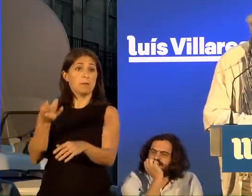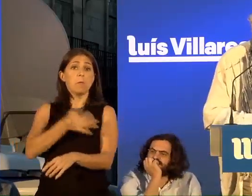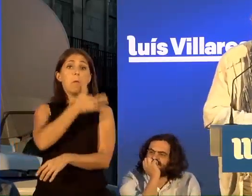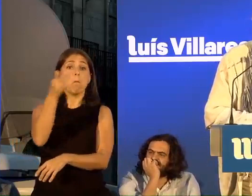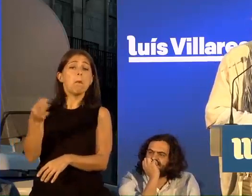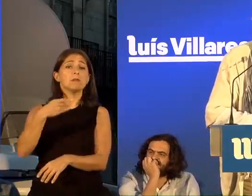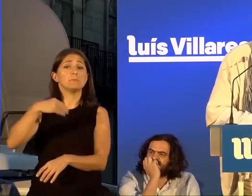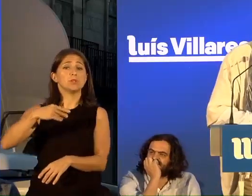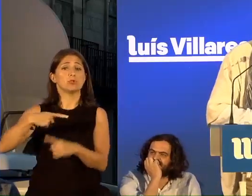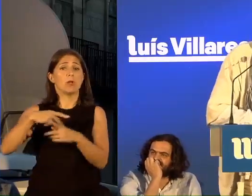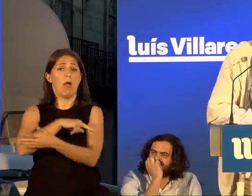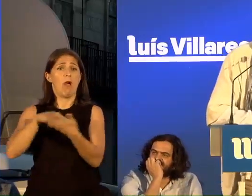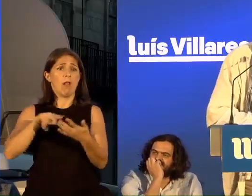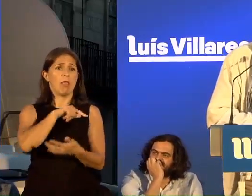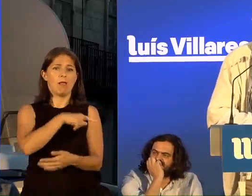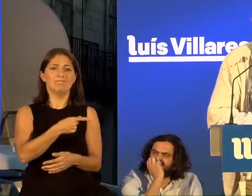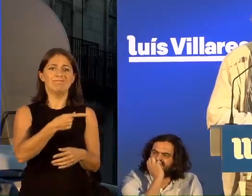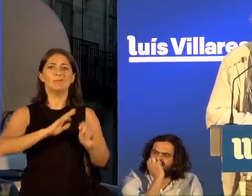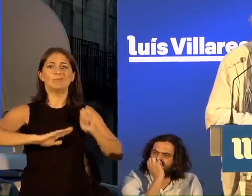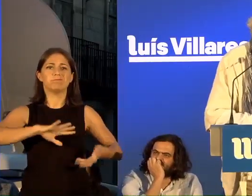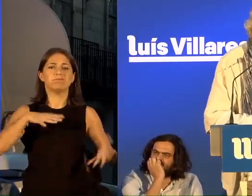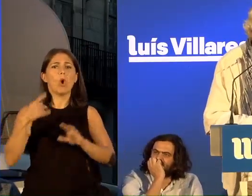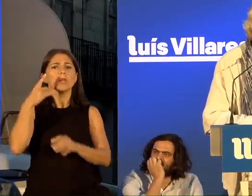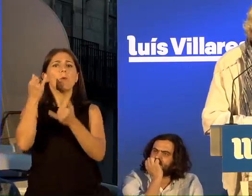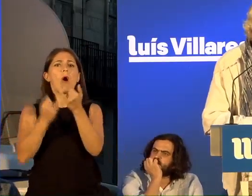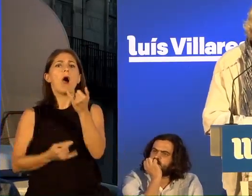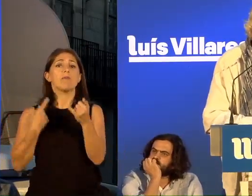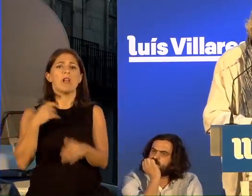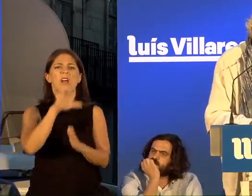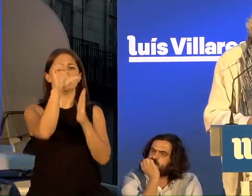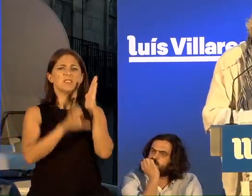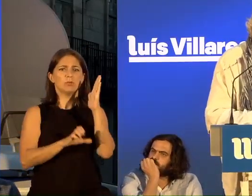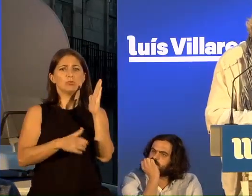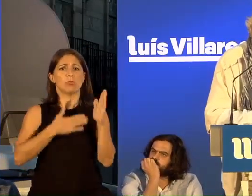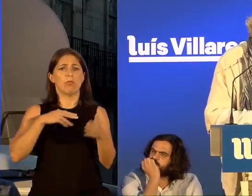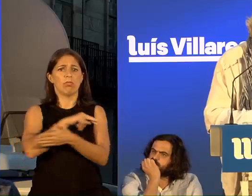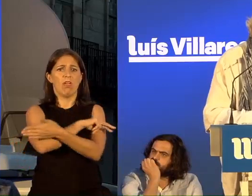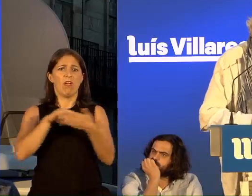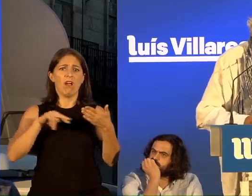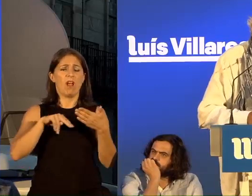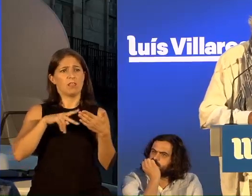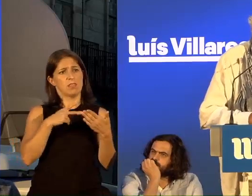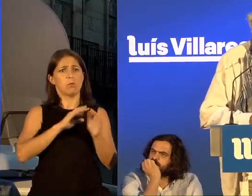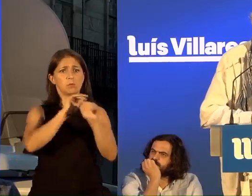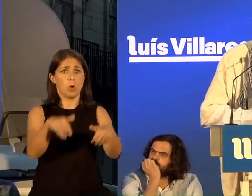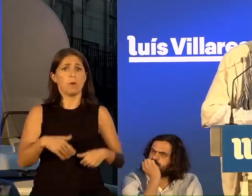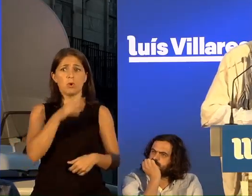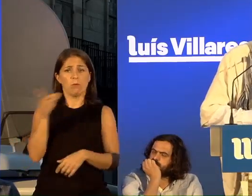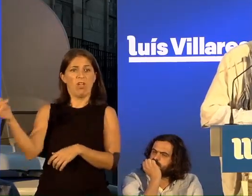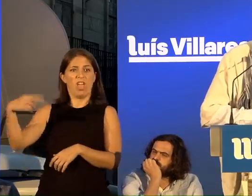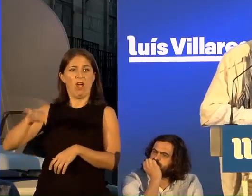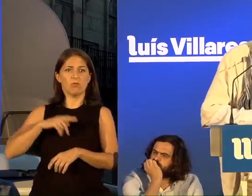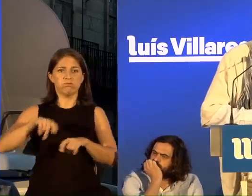presidente da Xunta de Galicia para restaurar o Estatuto de Galiza que foi destruído por estes e para abrir o